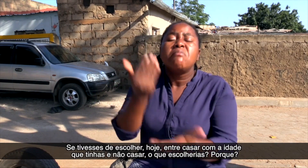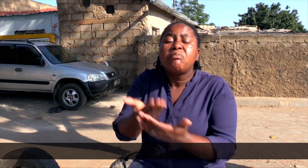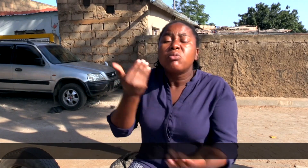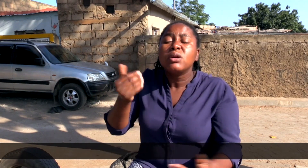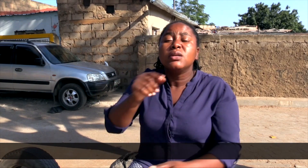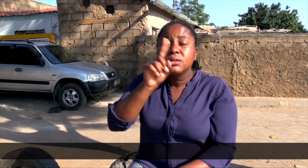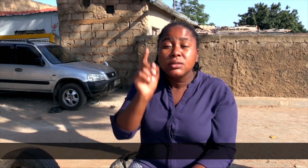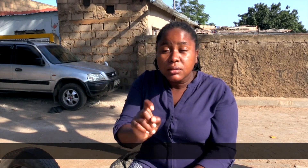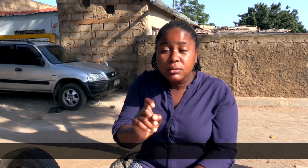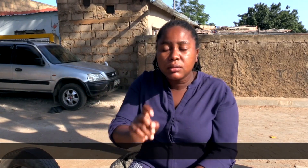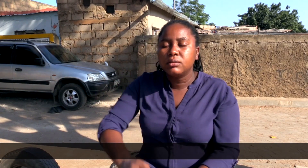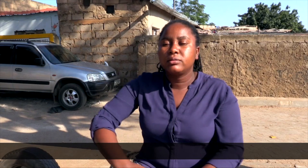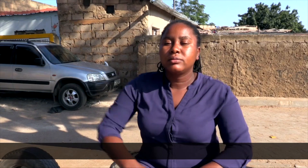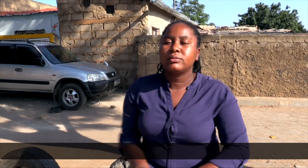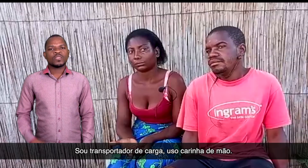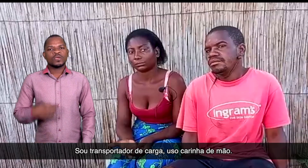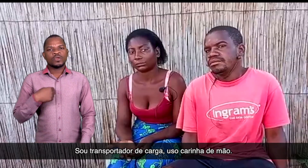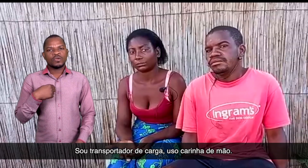porquê?